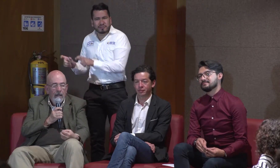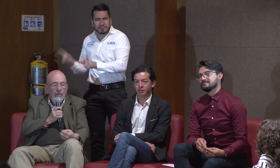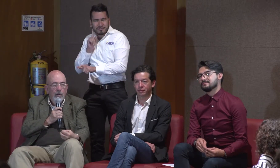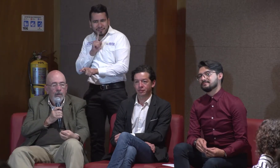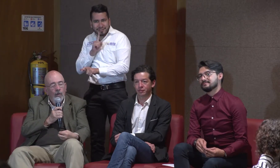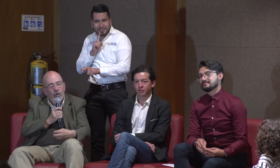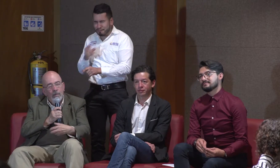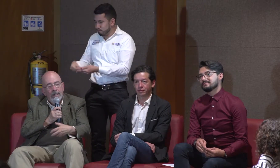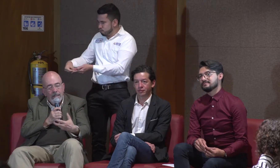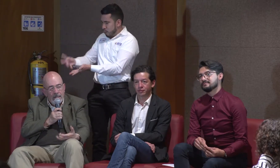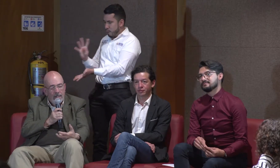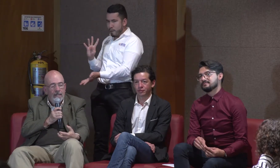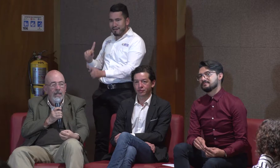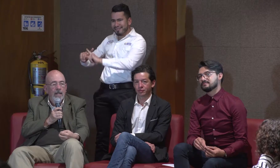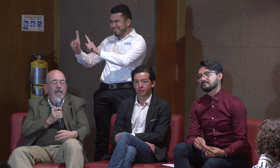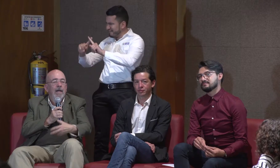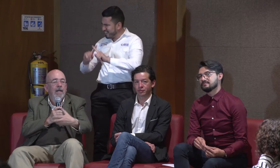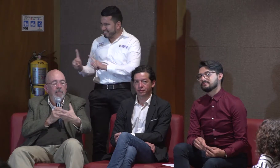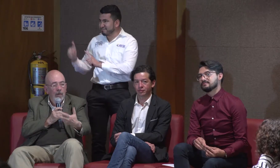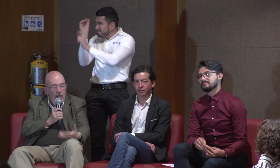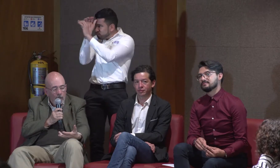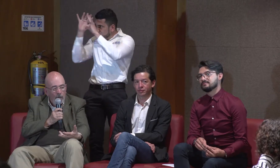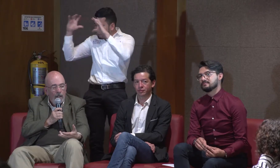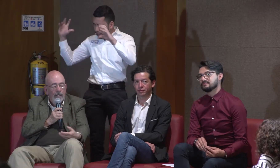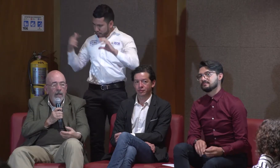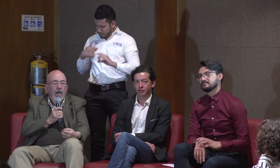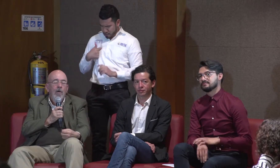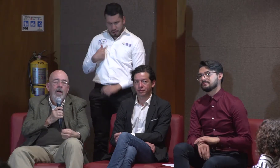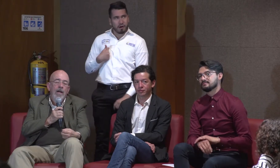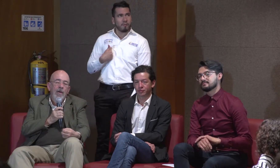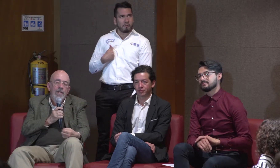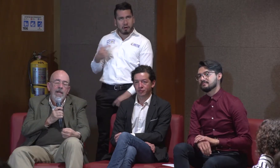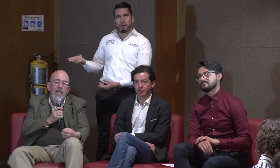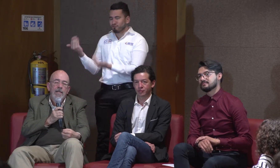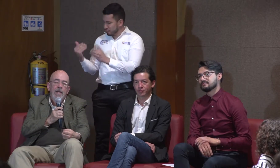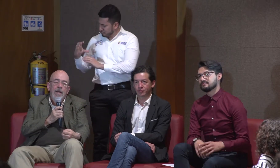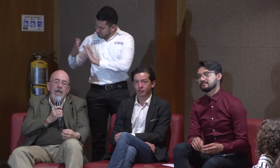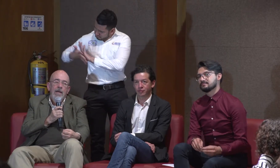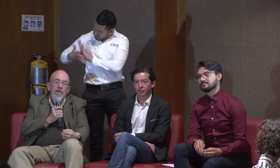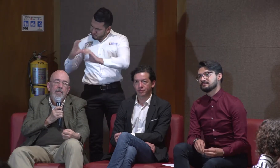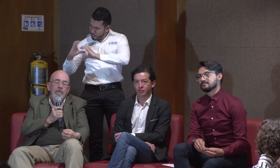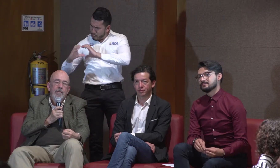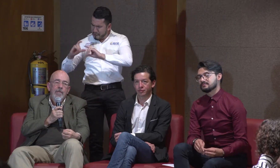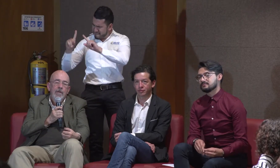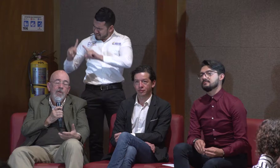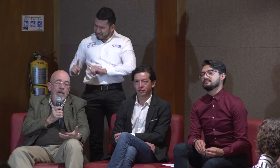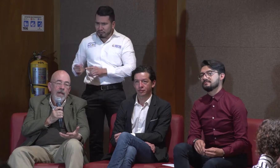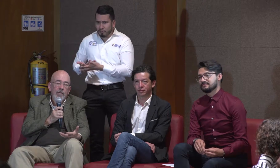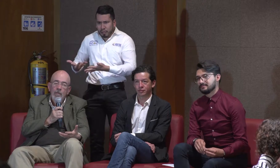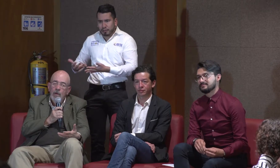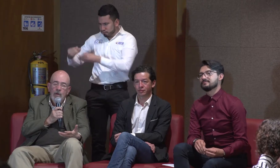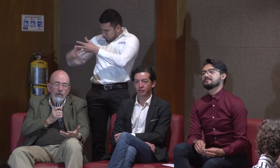sorprendía por todos los matices que tenía y que podían comunicar con la lengua de señas.